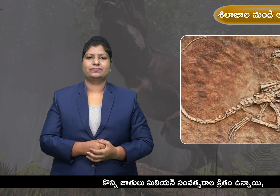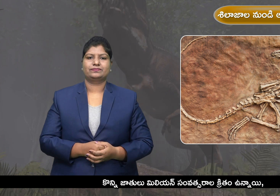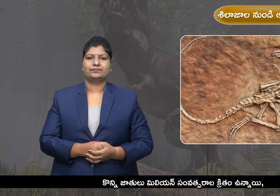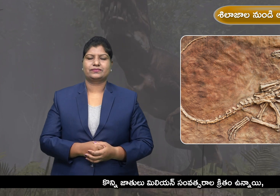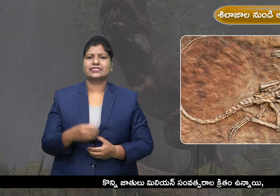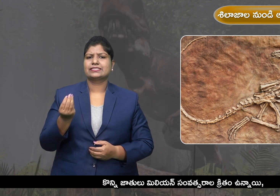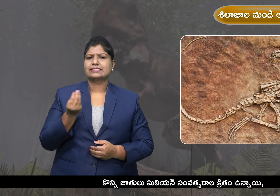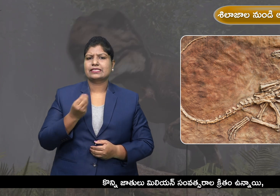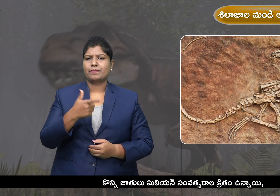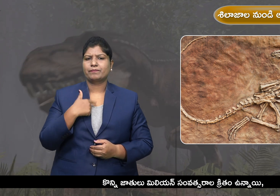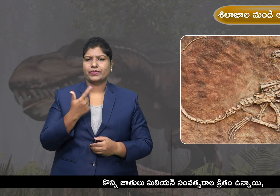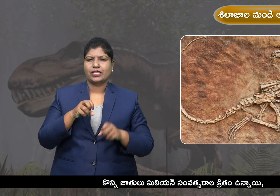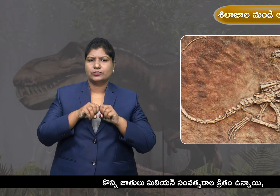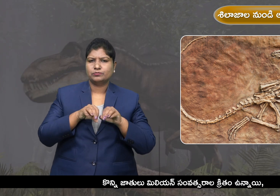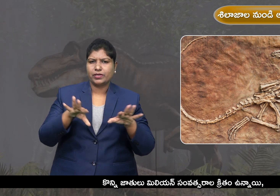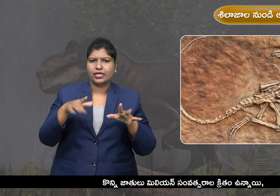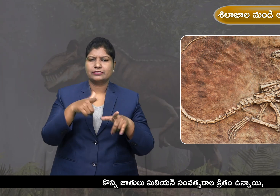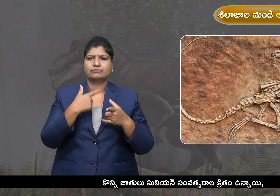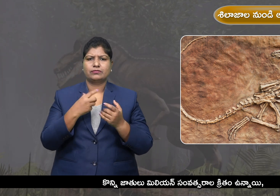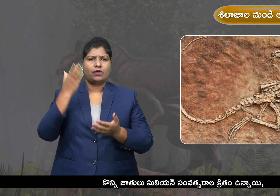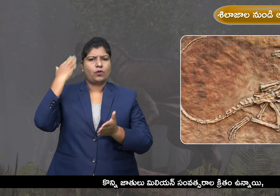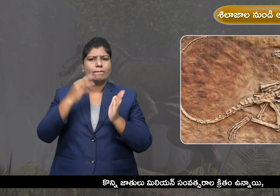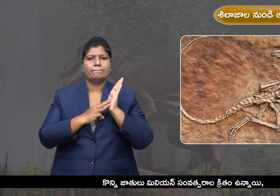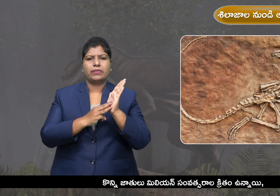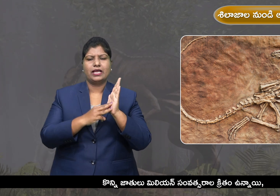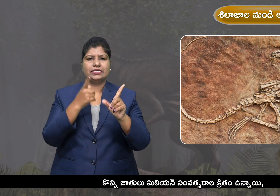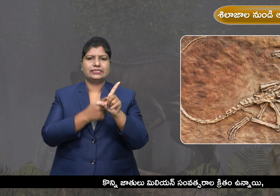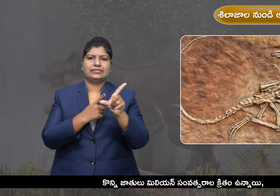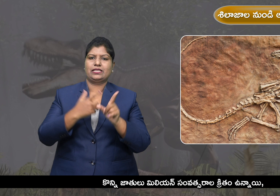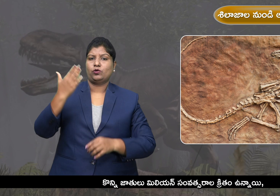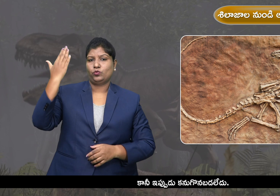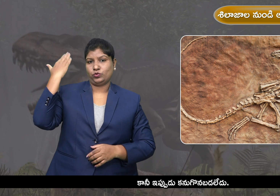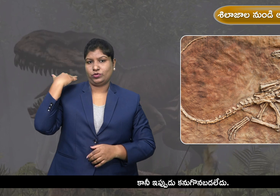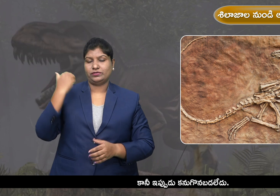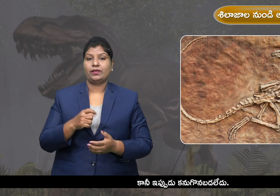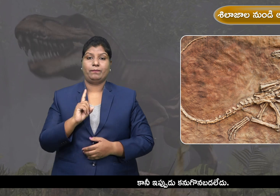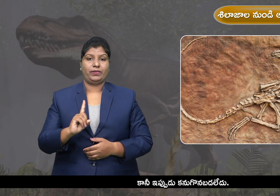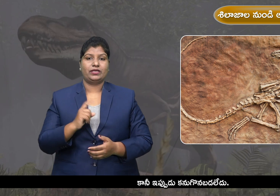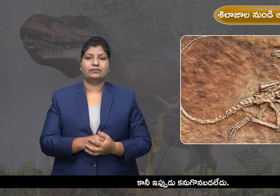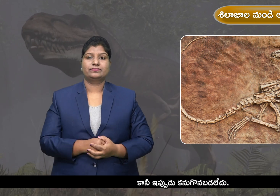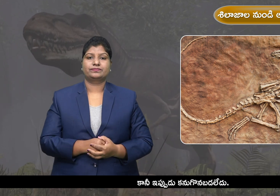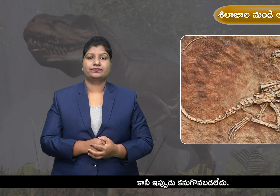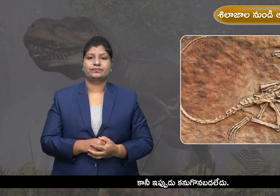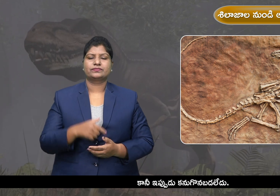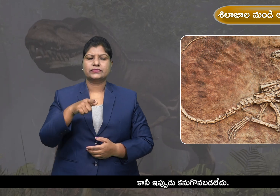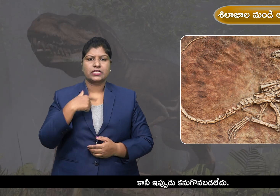కొన్ని జాతులు మిలియన్ సంవత్సరాల క్రితం ఉన్నాయి, కానీ ఇప్పుడు కనుగొనబడలేదు.